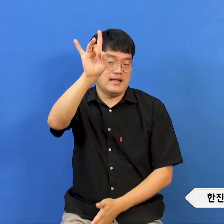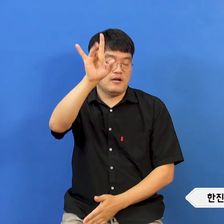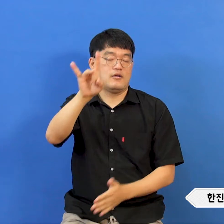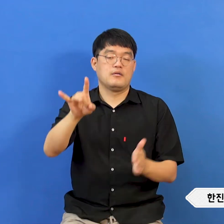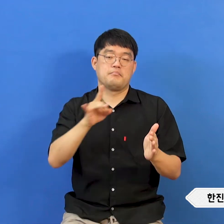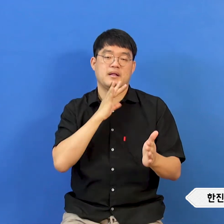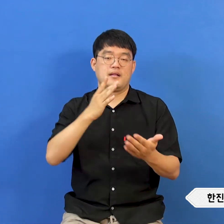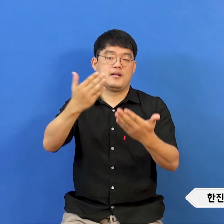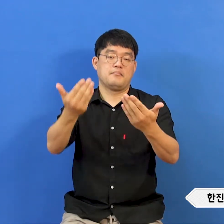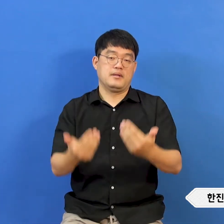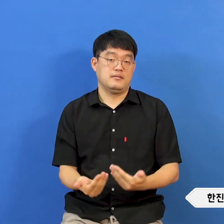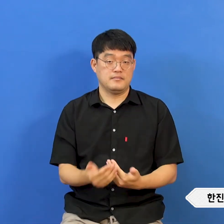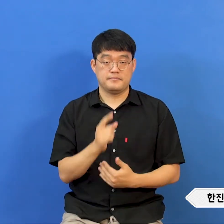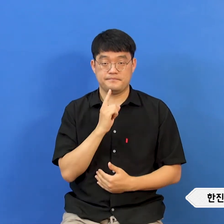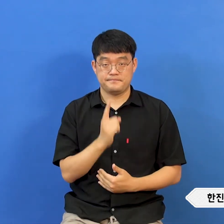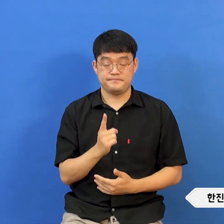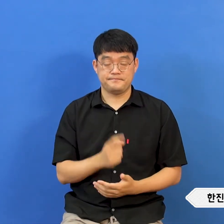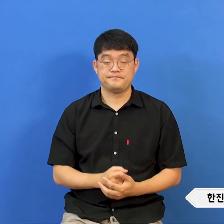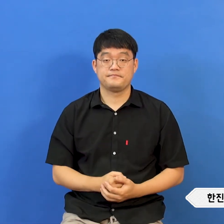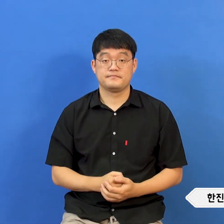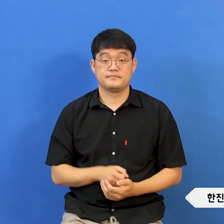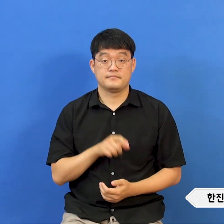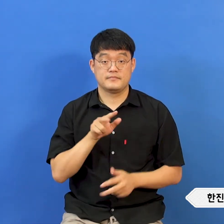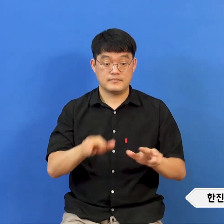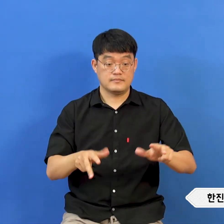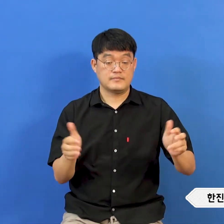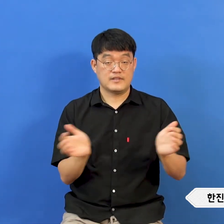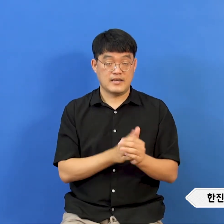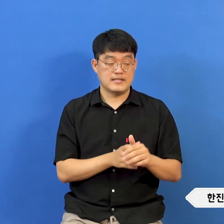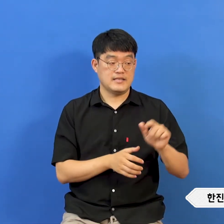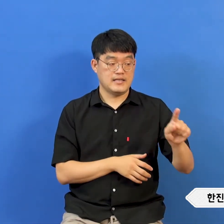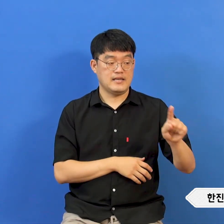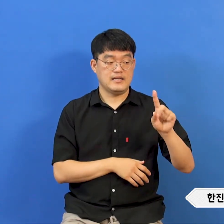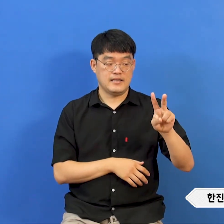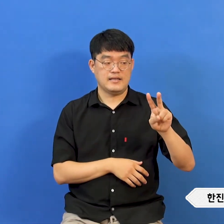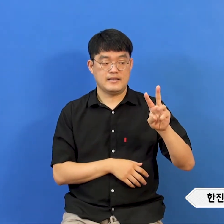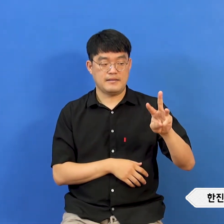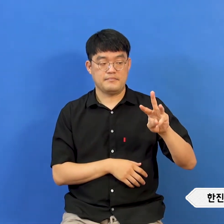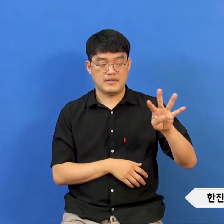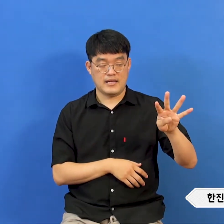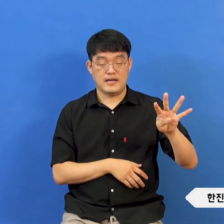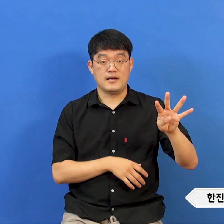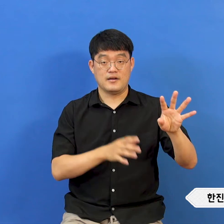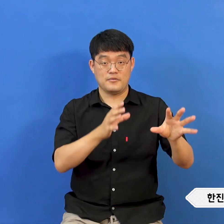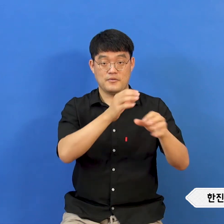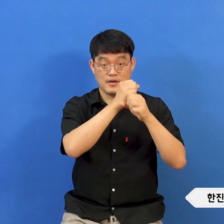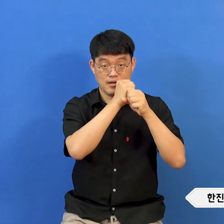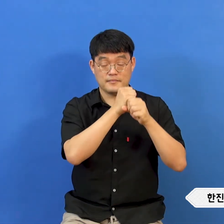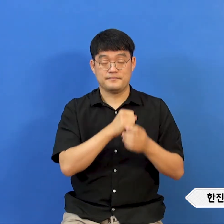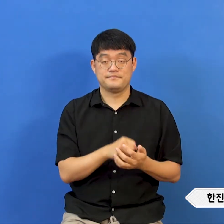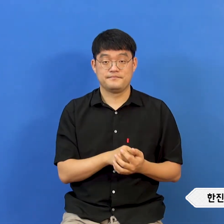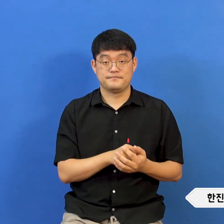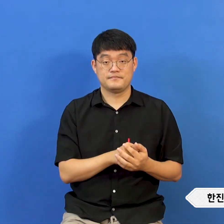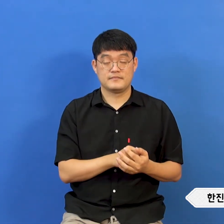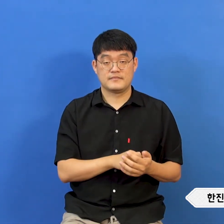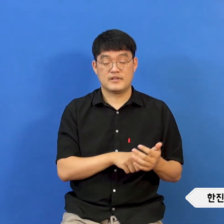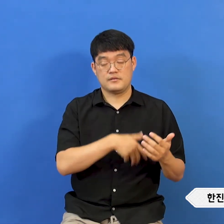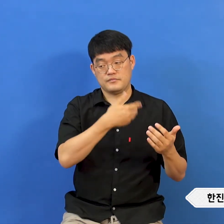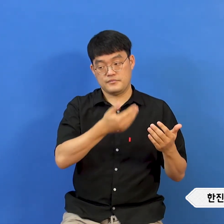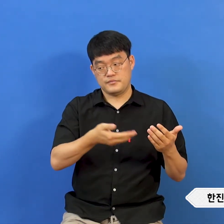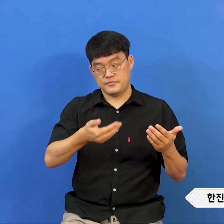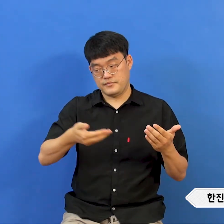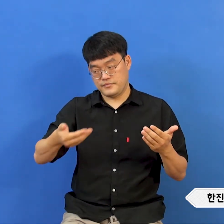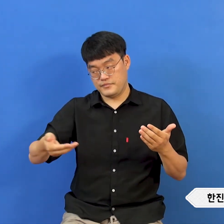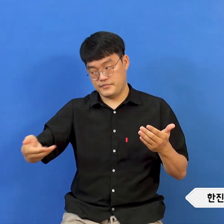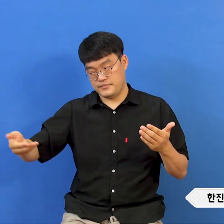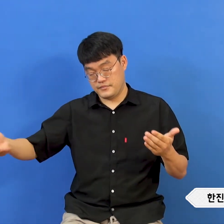그렇게 말씀을 했습니다. 자, 여기까지가 지금까지의 내용입니다. 그러면 그 흐름을 쭉 따라